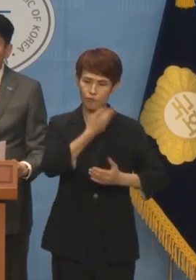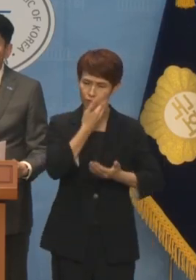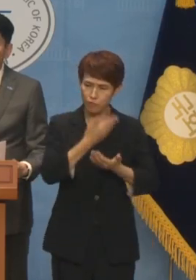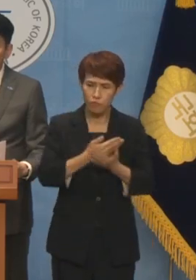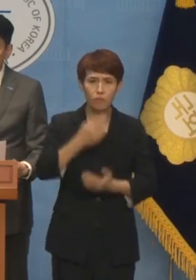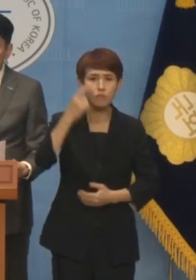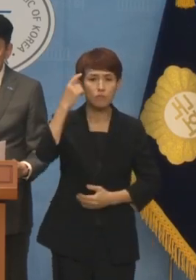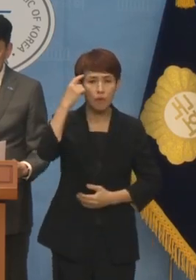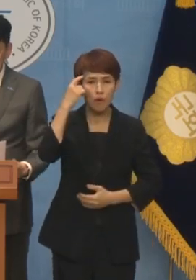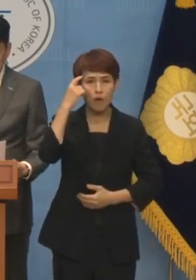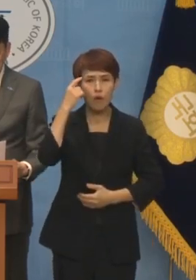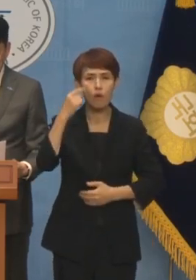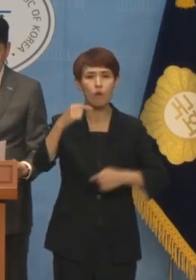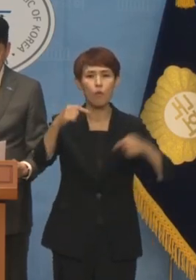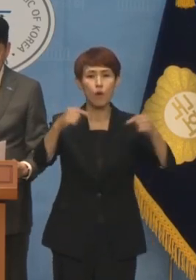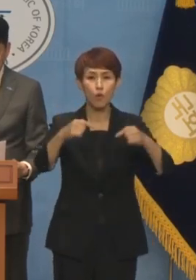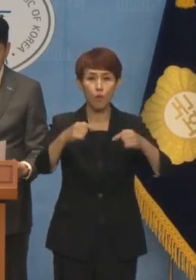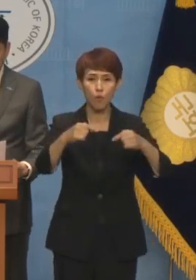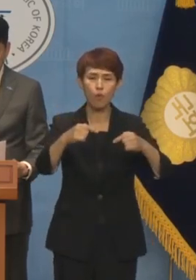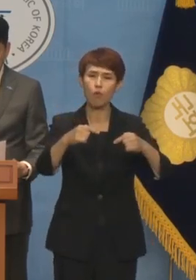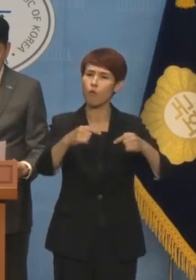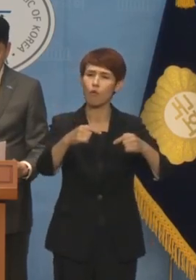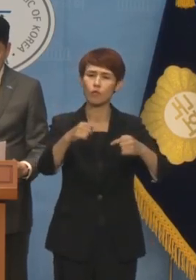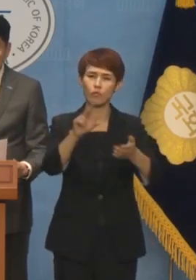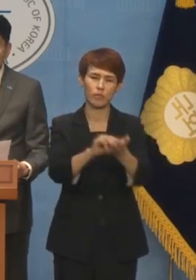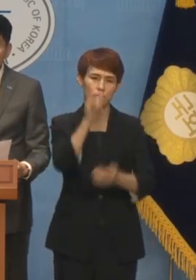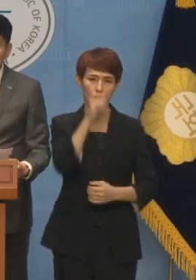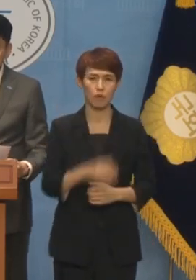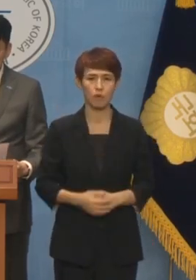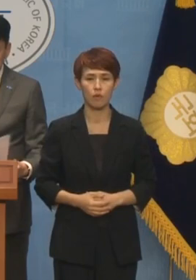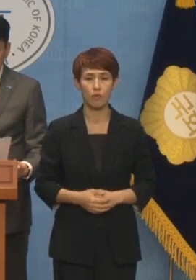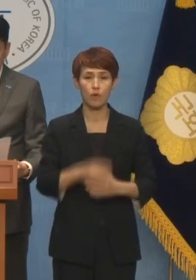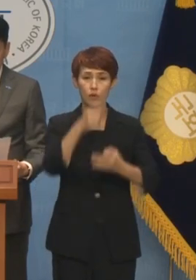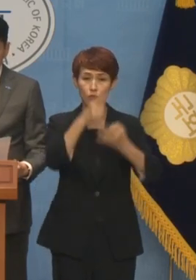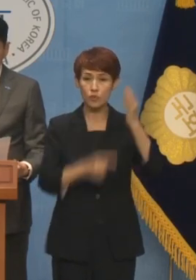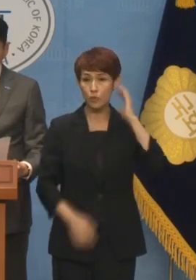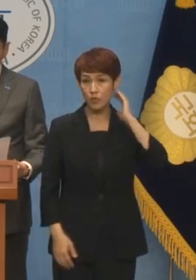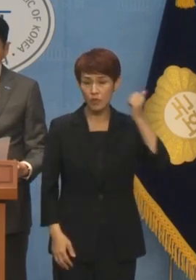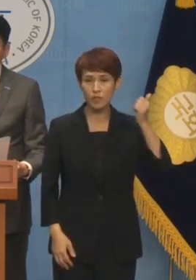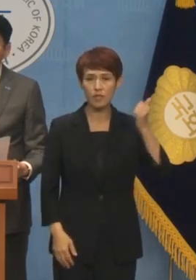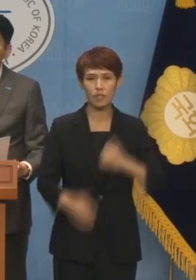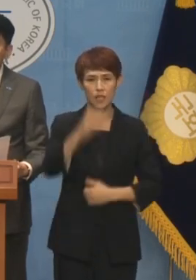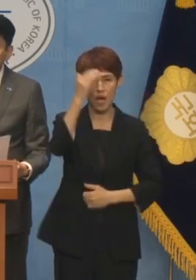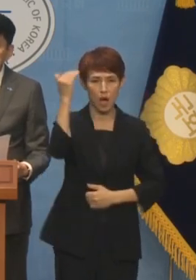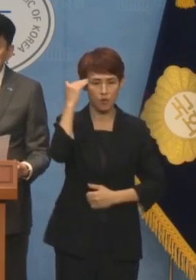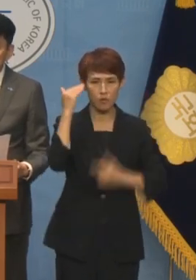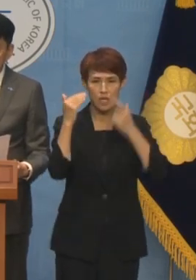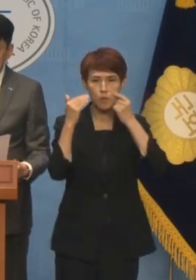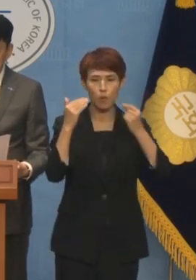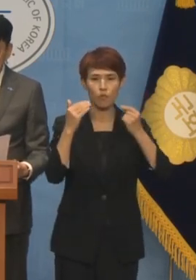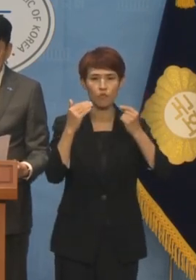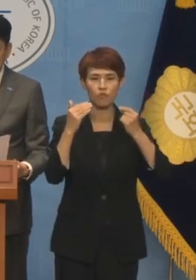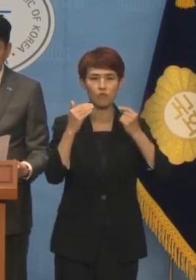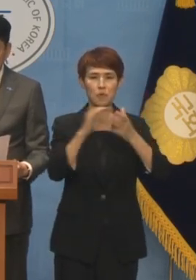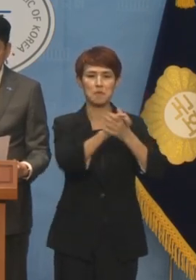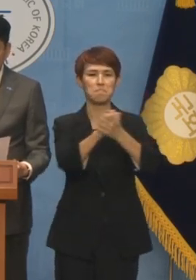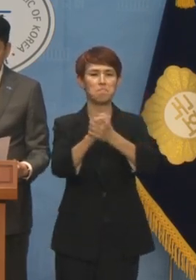할 외교 분야마저 그렇습니다. 윤 대통령은 한일 관계 정상화를 최대치적으로